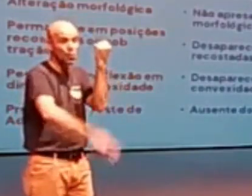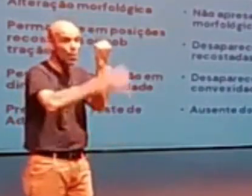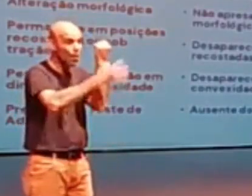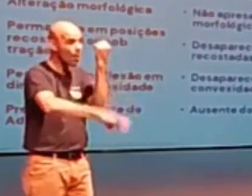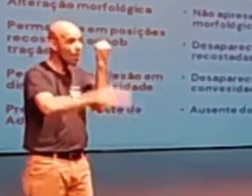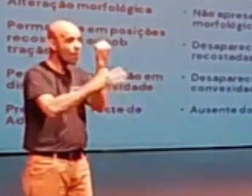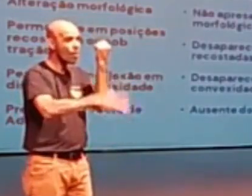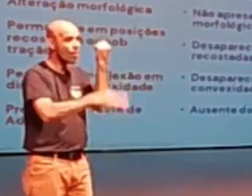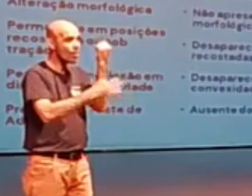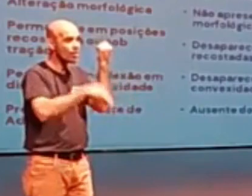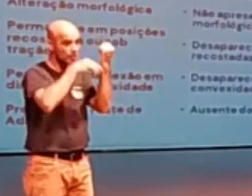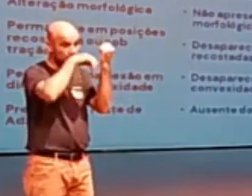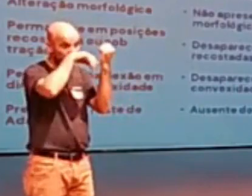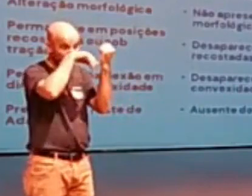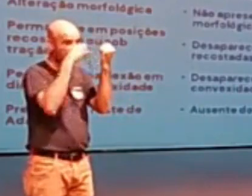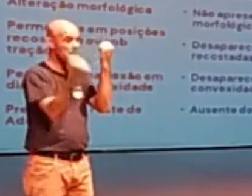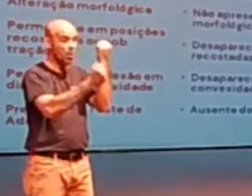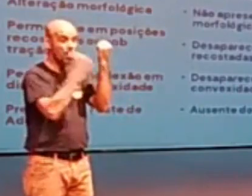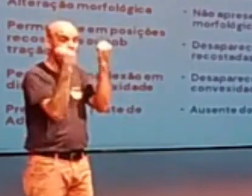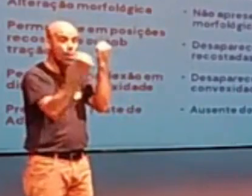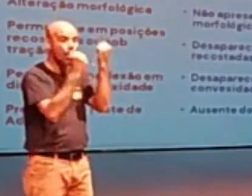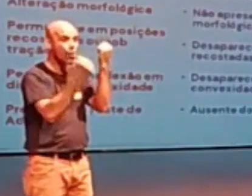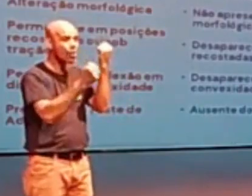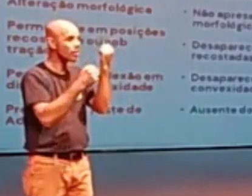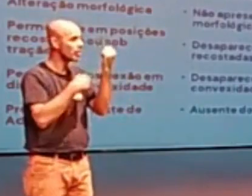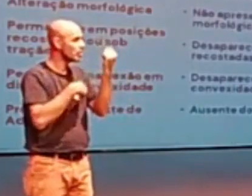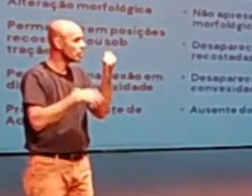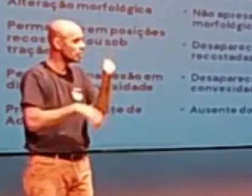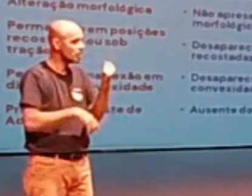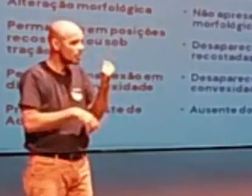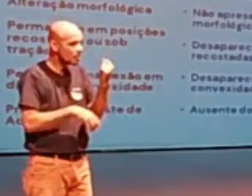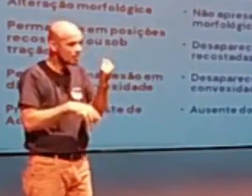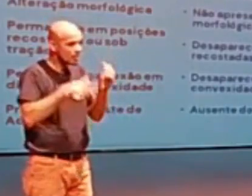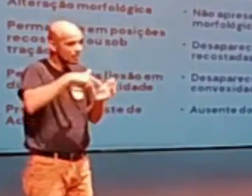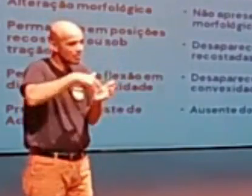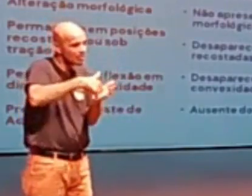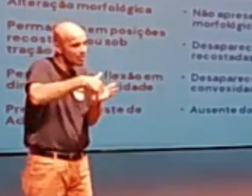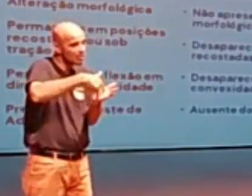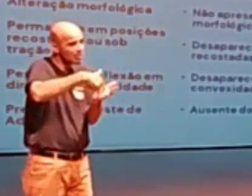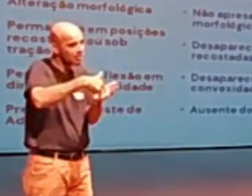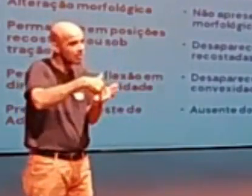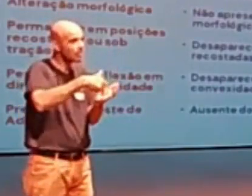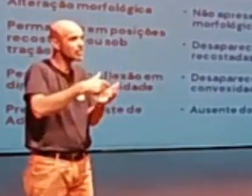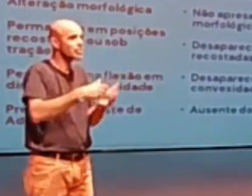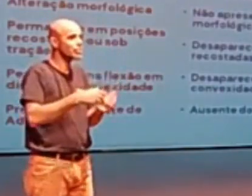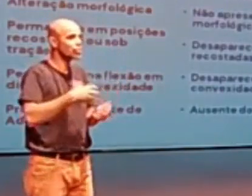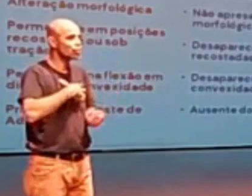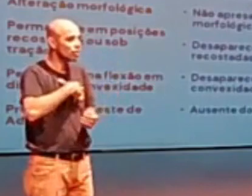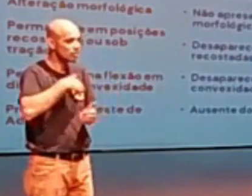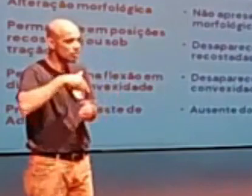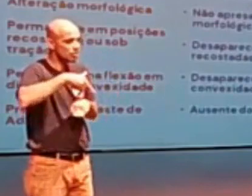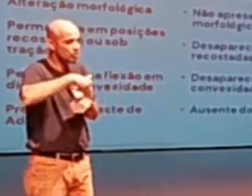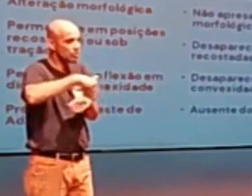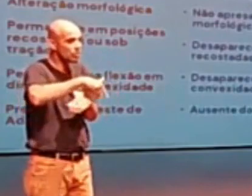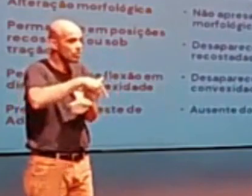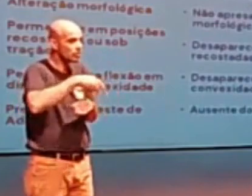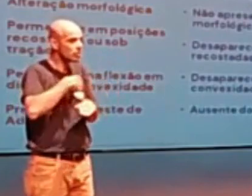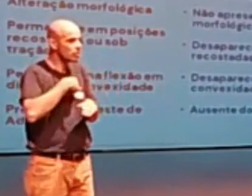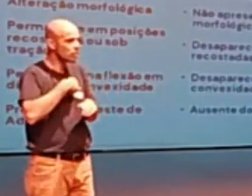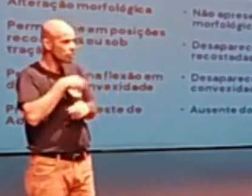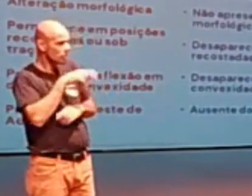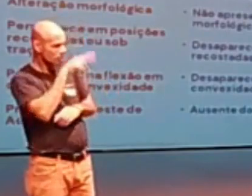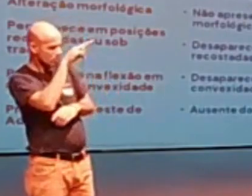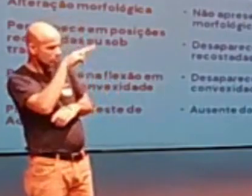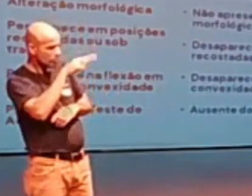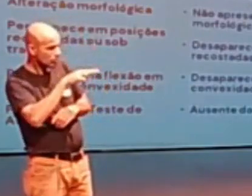diz que é diarreia, uma crise lombar forte, a pessoa não fica assim e ela anda aqui? Nesse momento, se a gente radiografa essa pessoa,